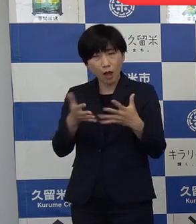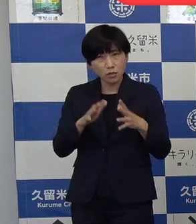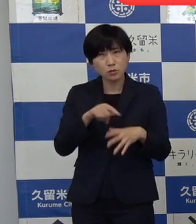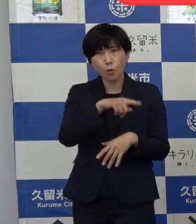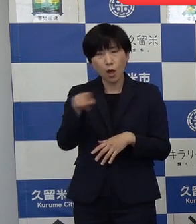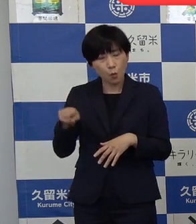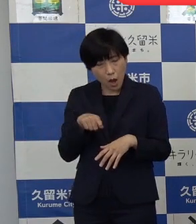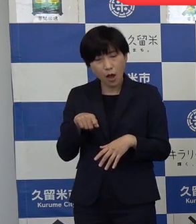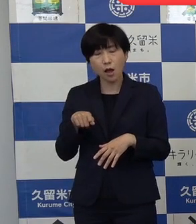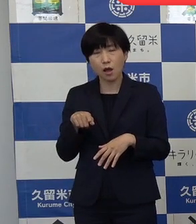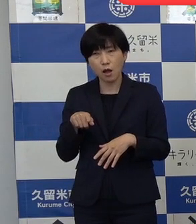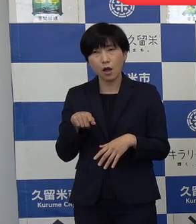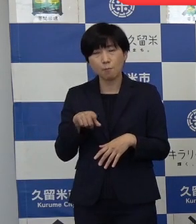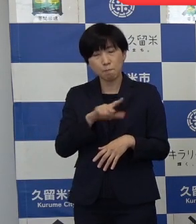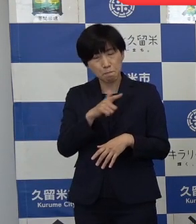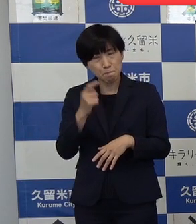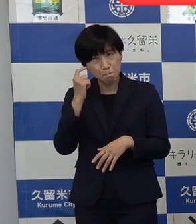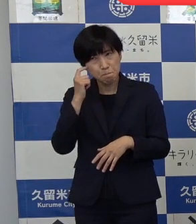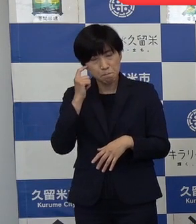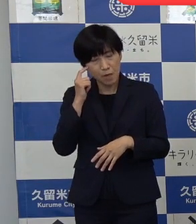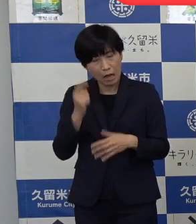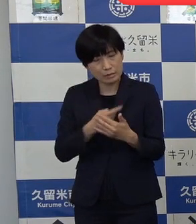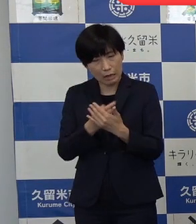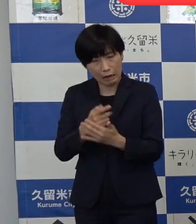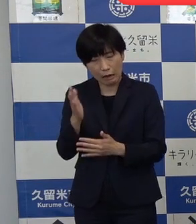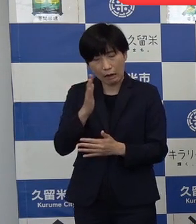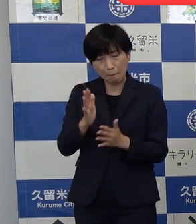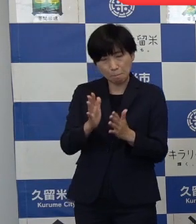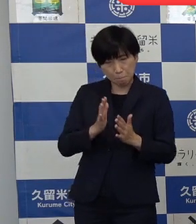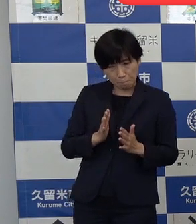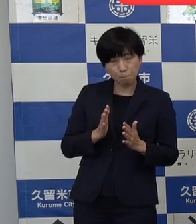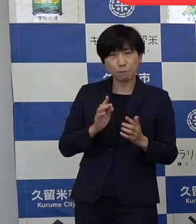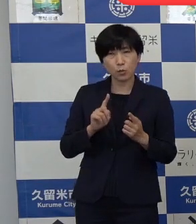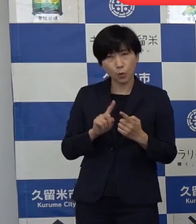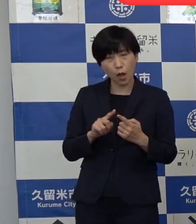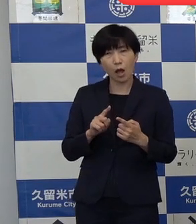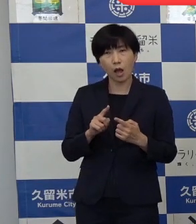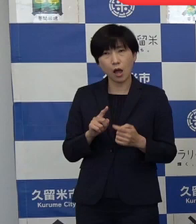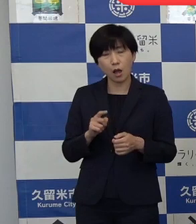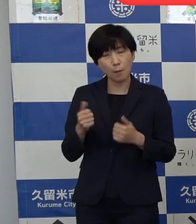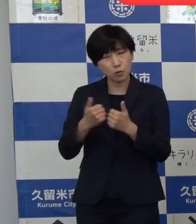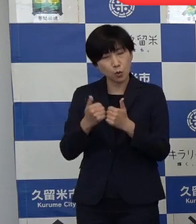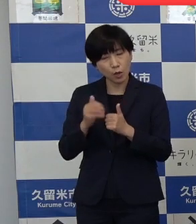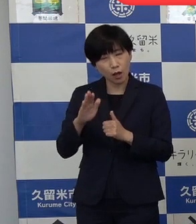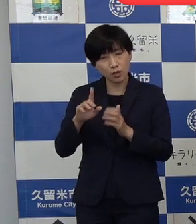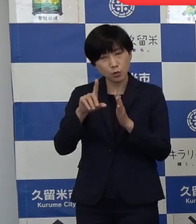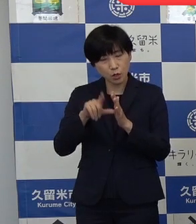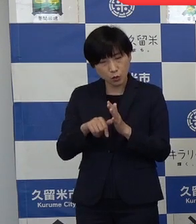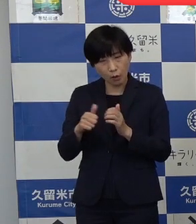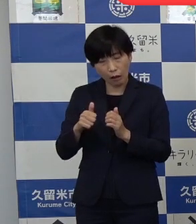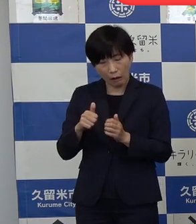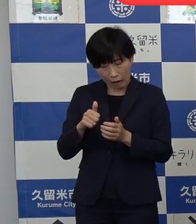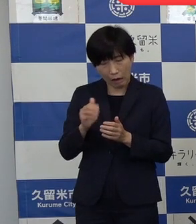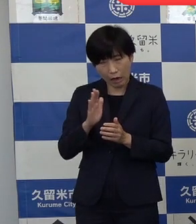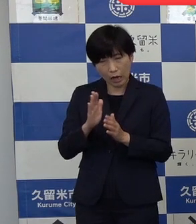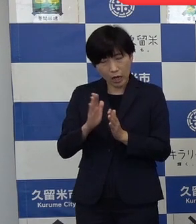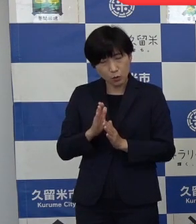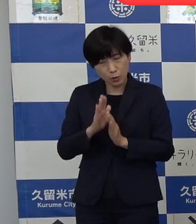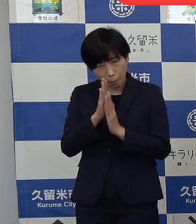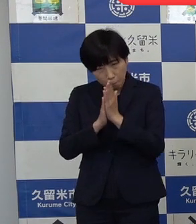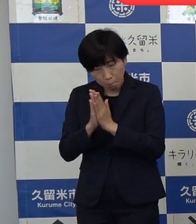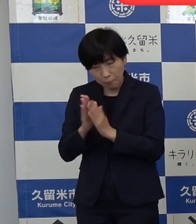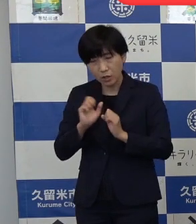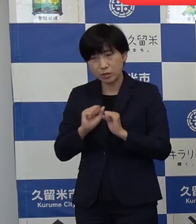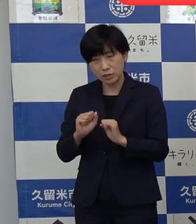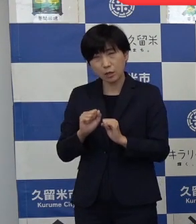事業継続に配慮して参加を取りやめ、もしくは相談があった時にはご遠慮をいただきながら、例年の